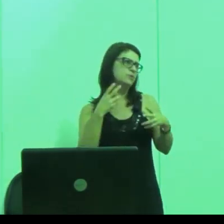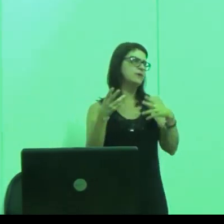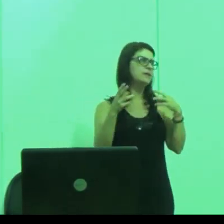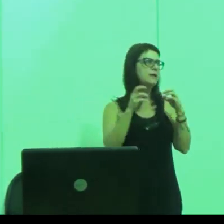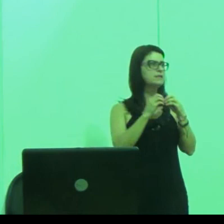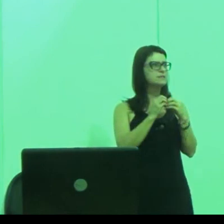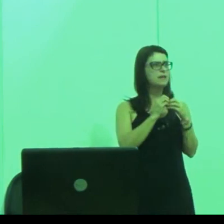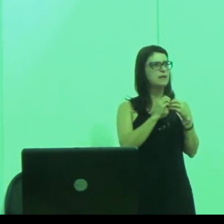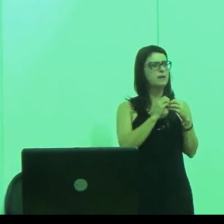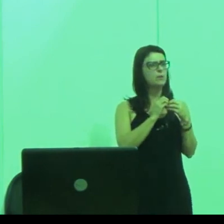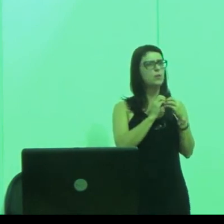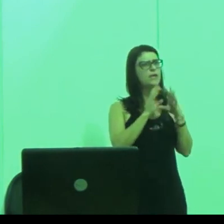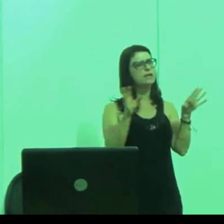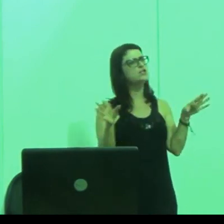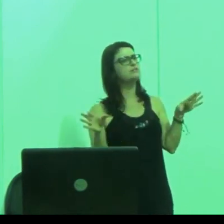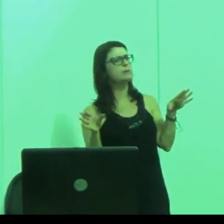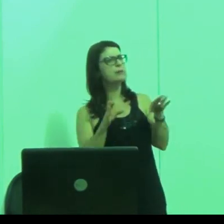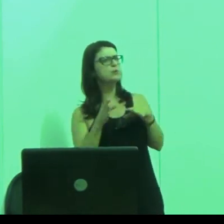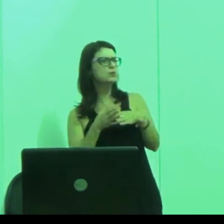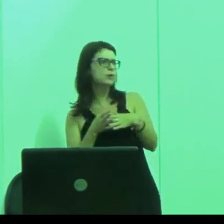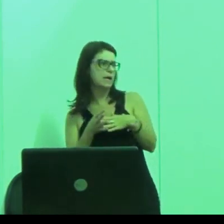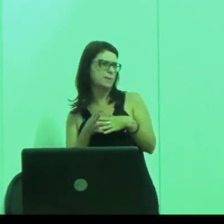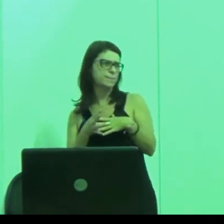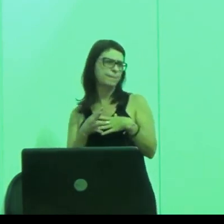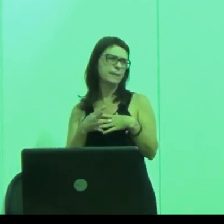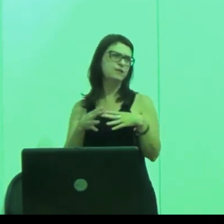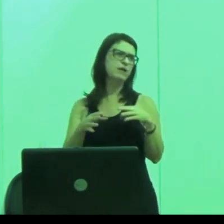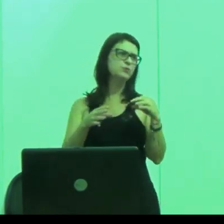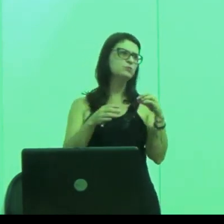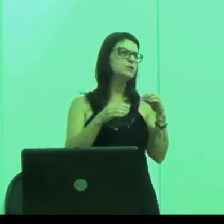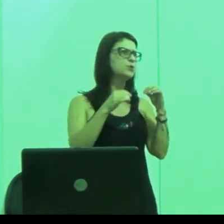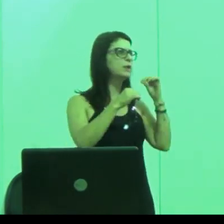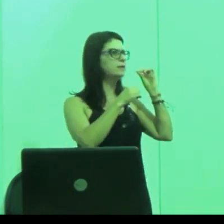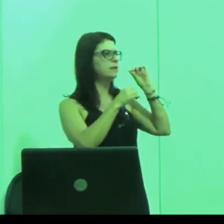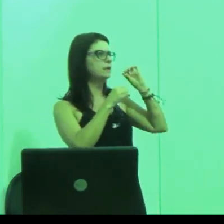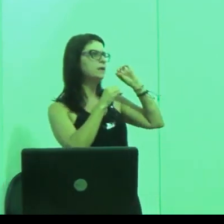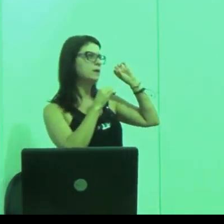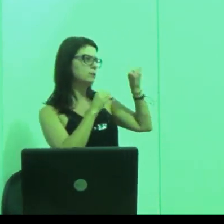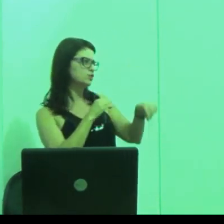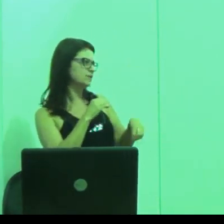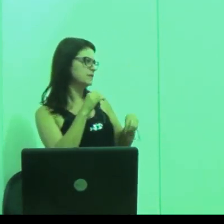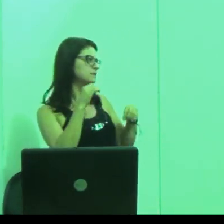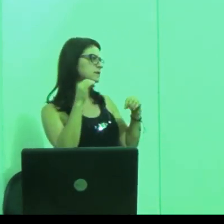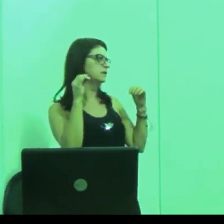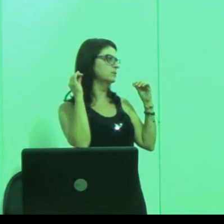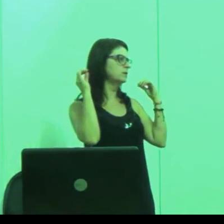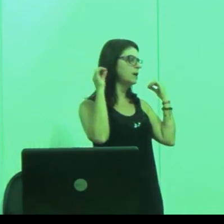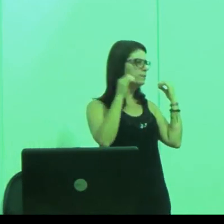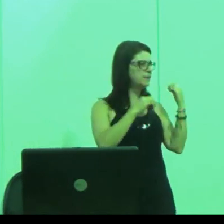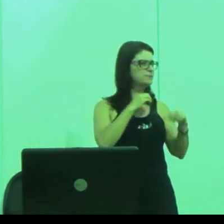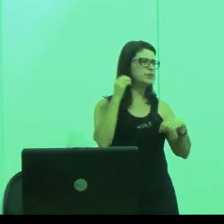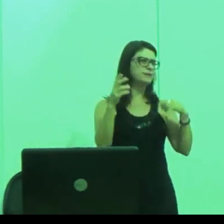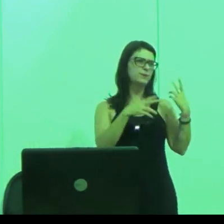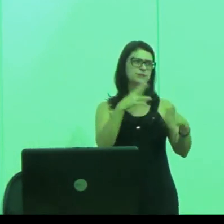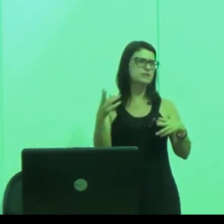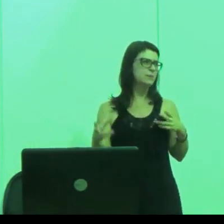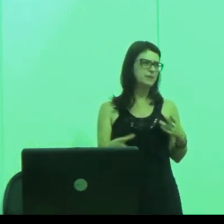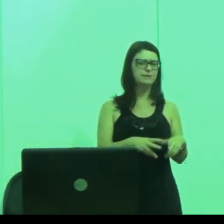falei, o olhar ele já vai para outro lugar. Ele vai muito mais para o lugar da homogeneização, porque tem coisas que devem